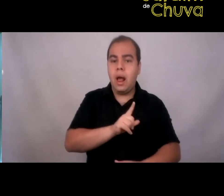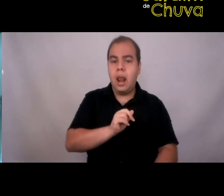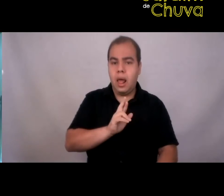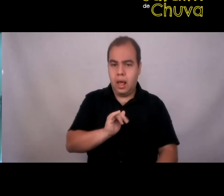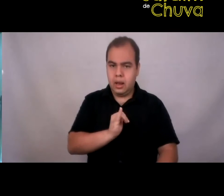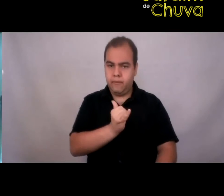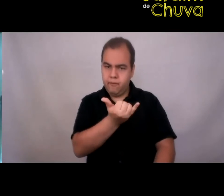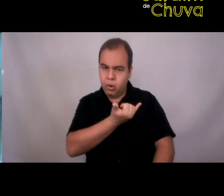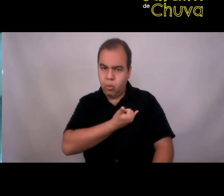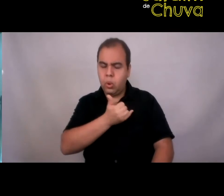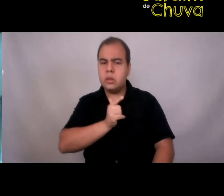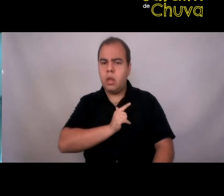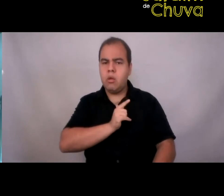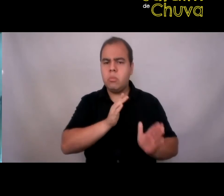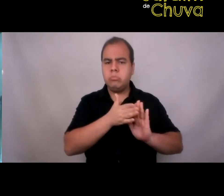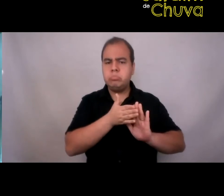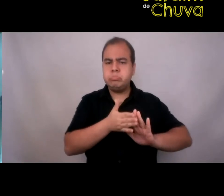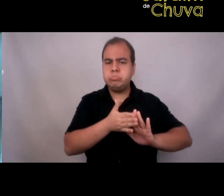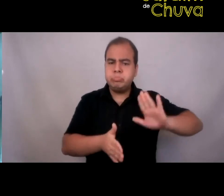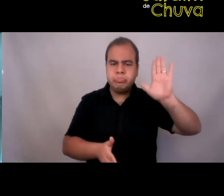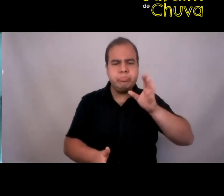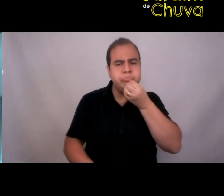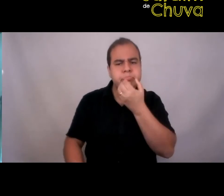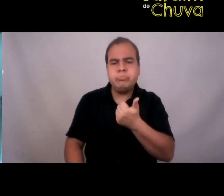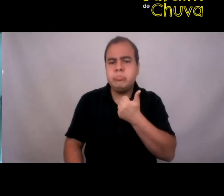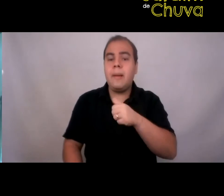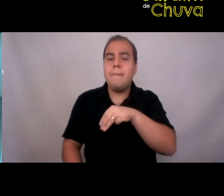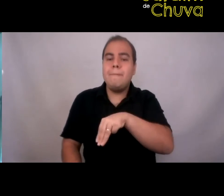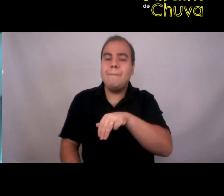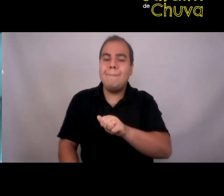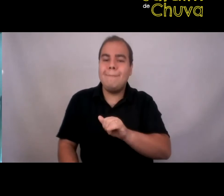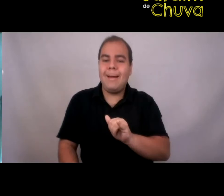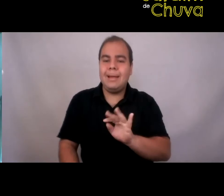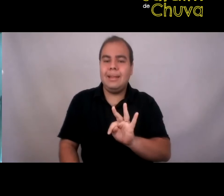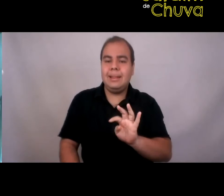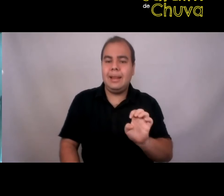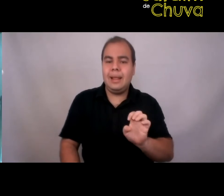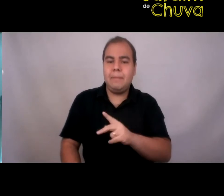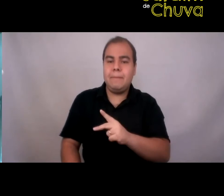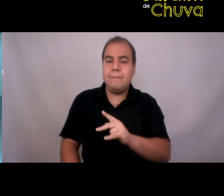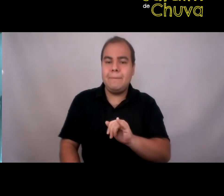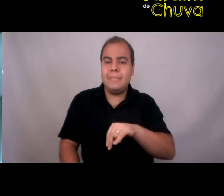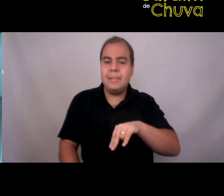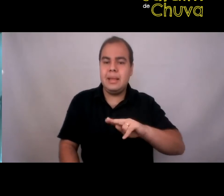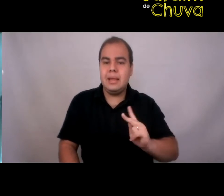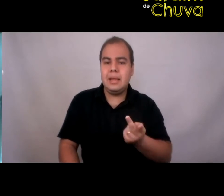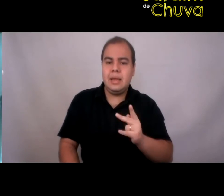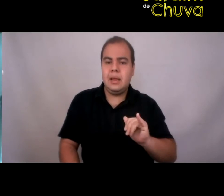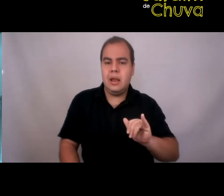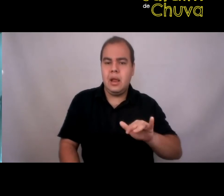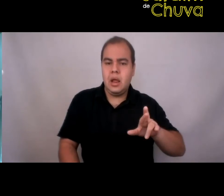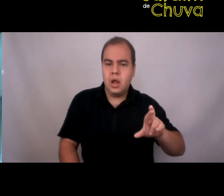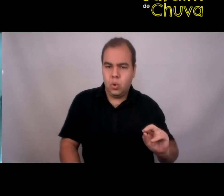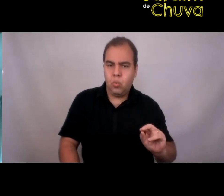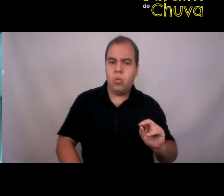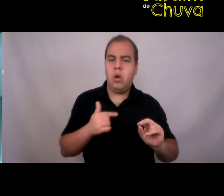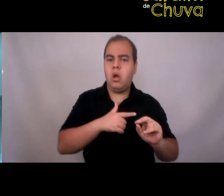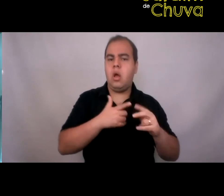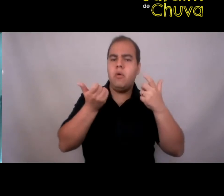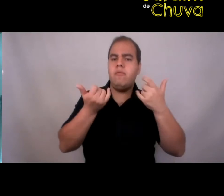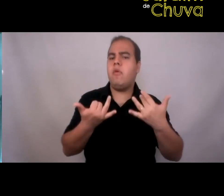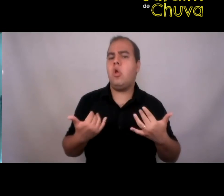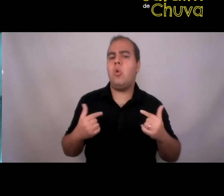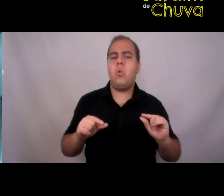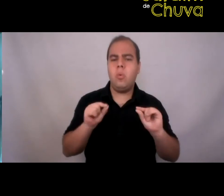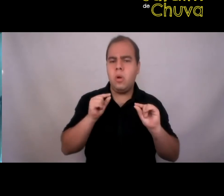tese muito boa, assim, muito bacana da Maitê Pinheiro, que ela se dedicou a avaliar,